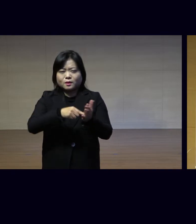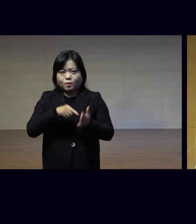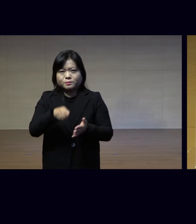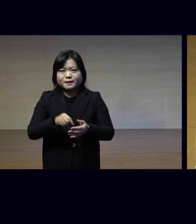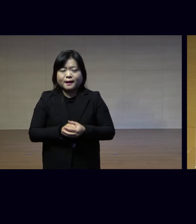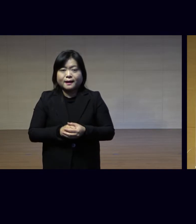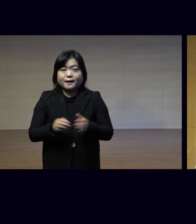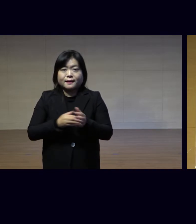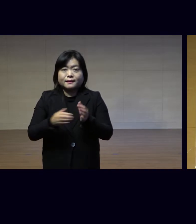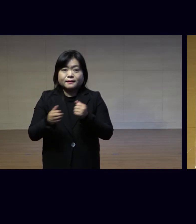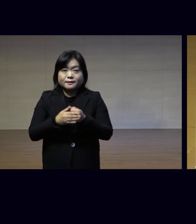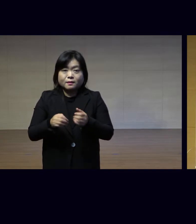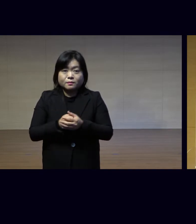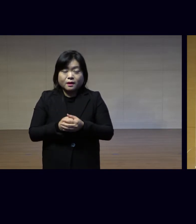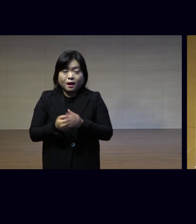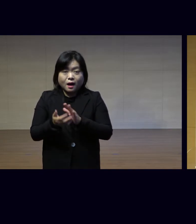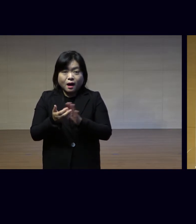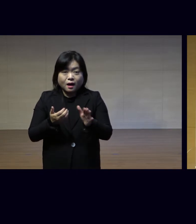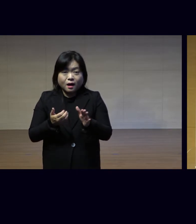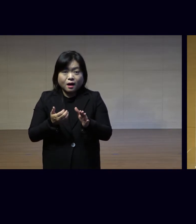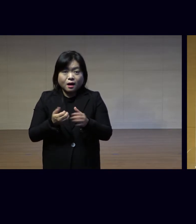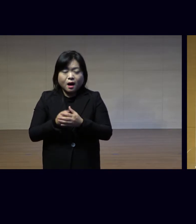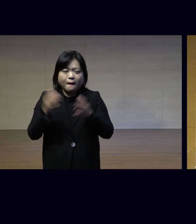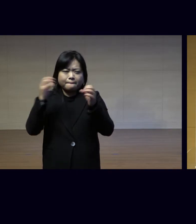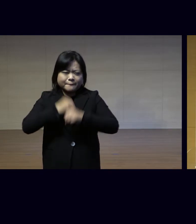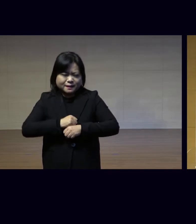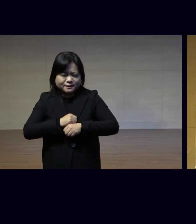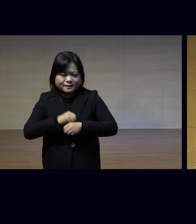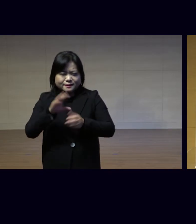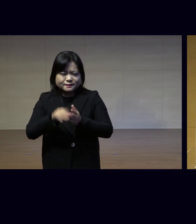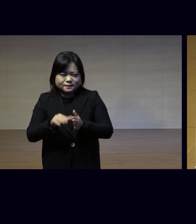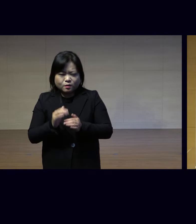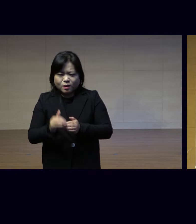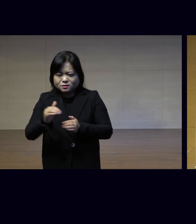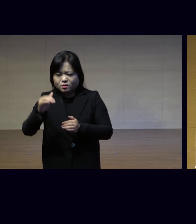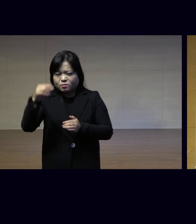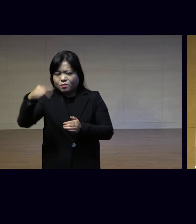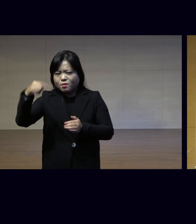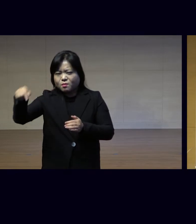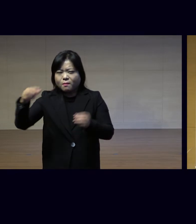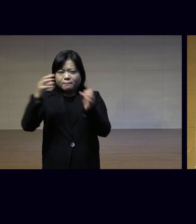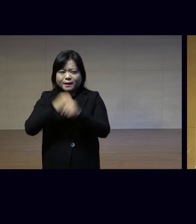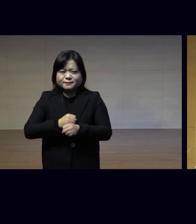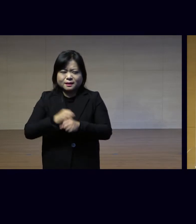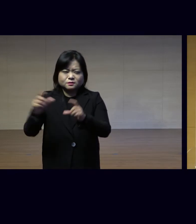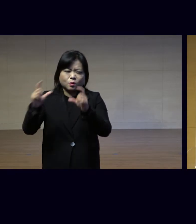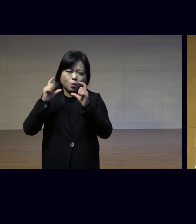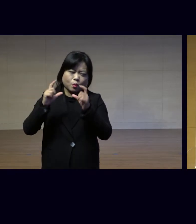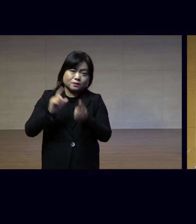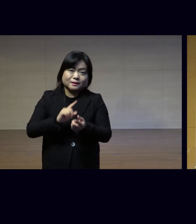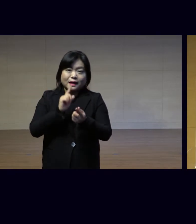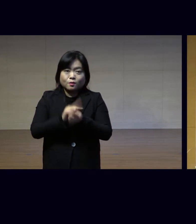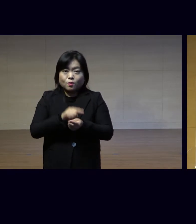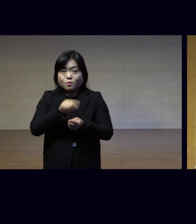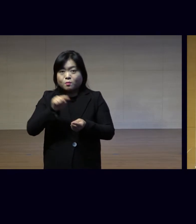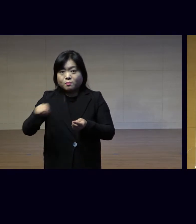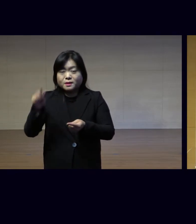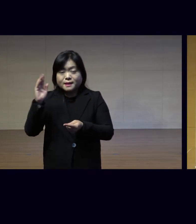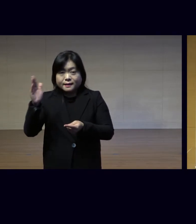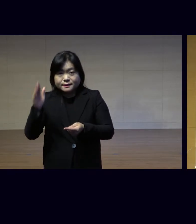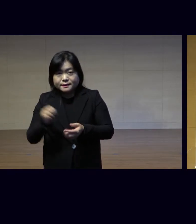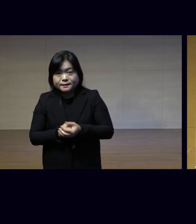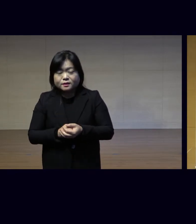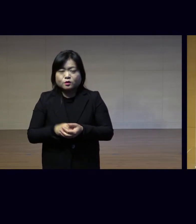그러니까 파산했을, 아까 세자르 비로토는 파산해서 어떤 과정을 거쳐서 파산 선고를 당하고 뭐 이런 얘기, 또